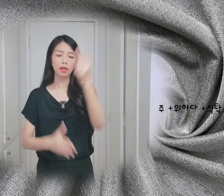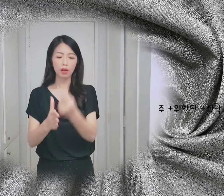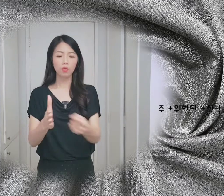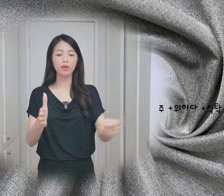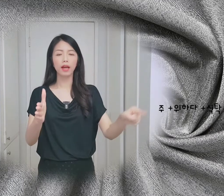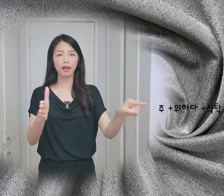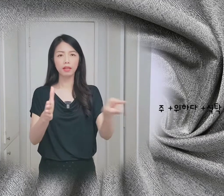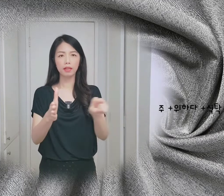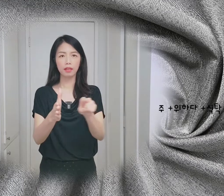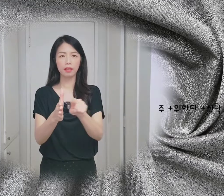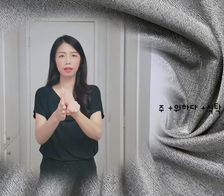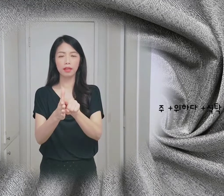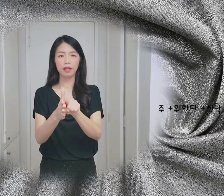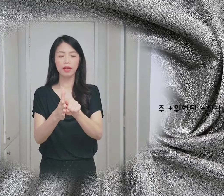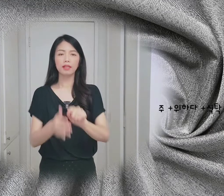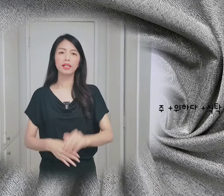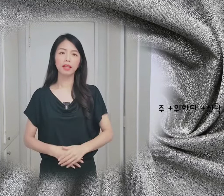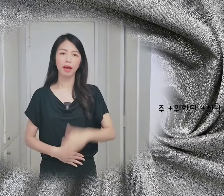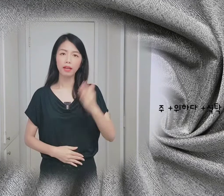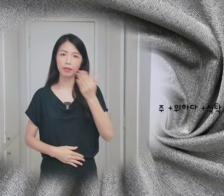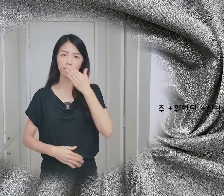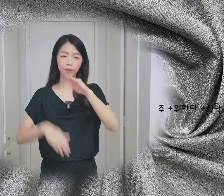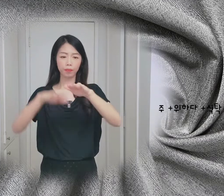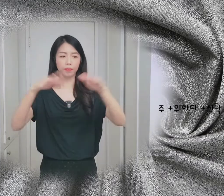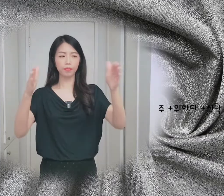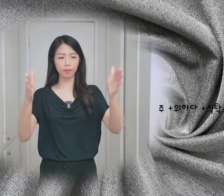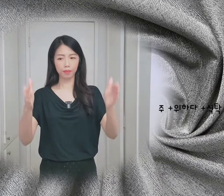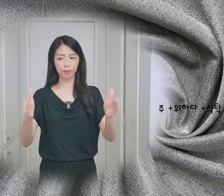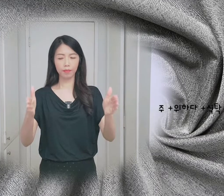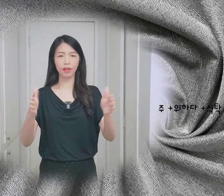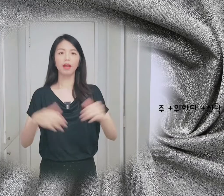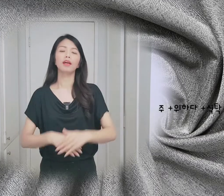주를 위한 식탁,